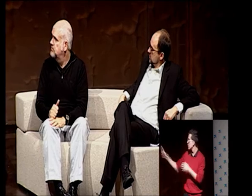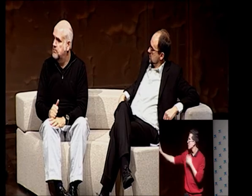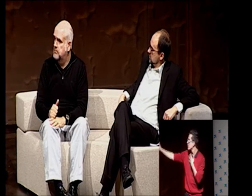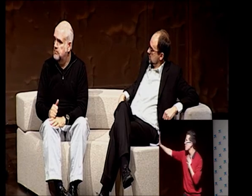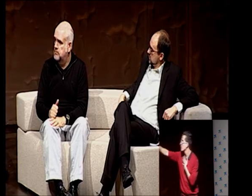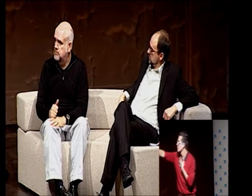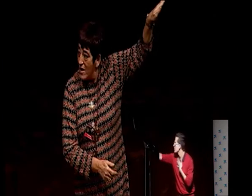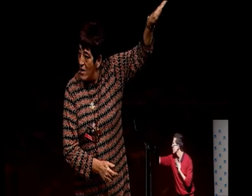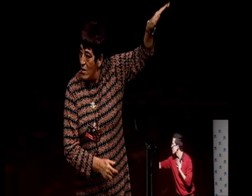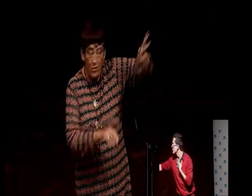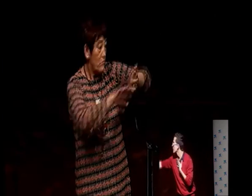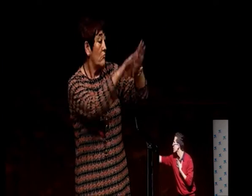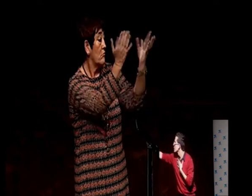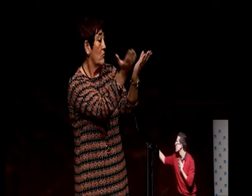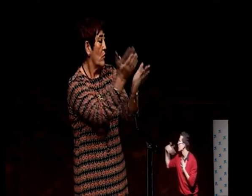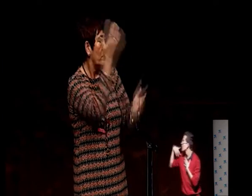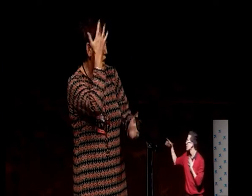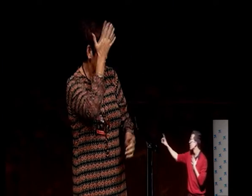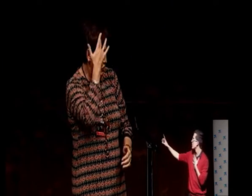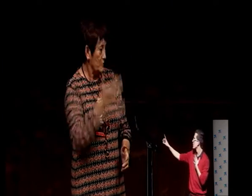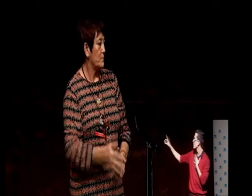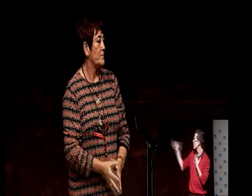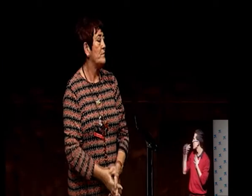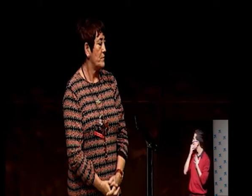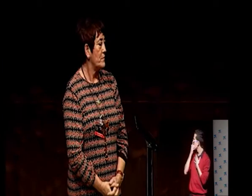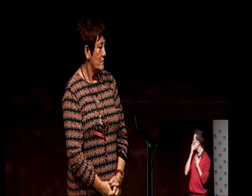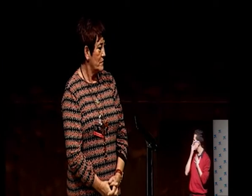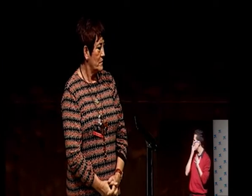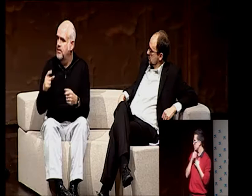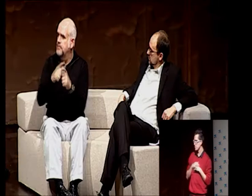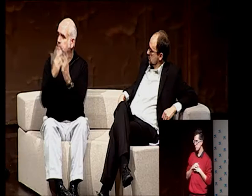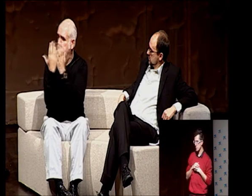pregunta fuera en el